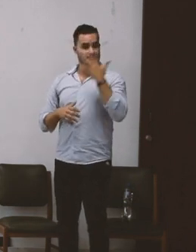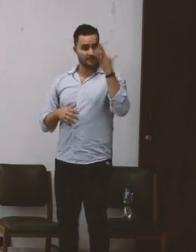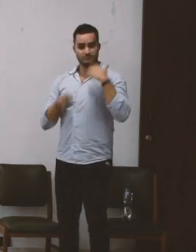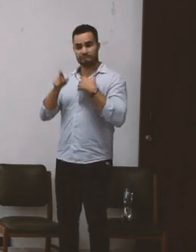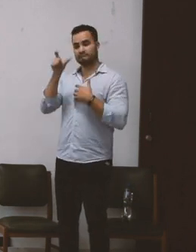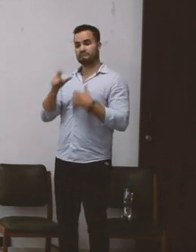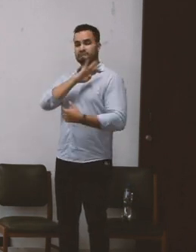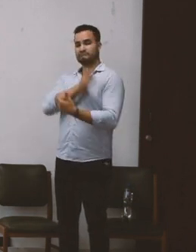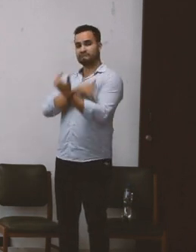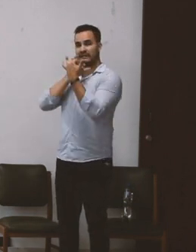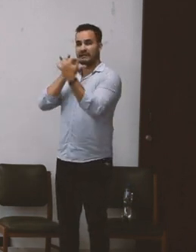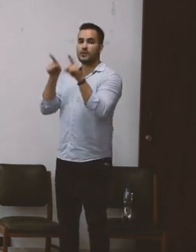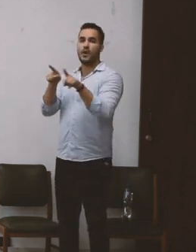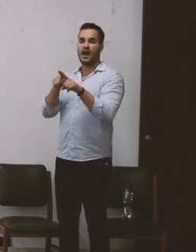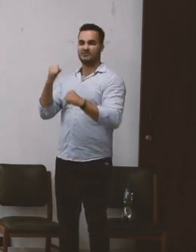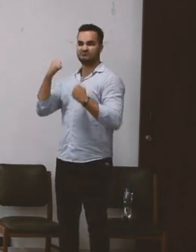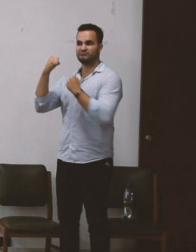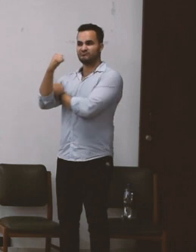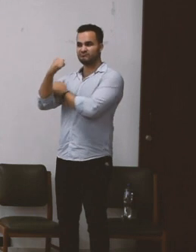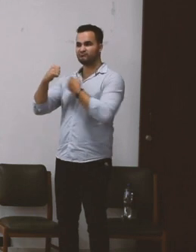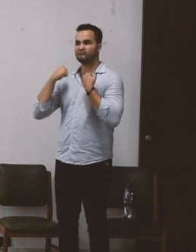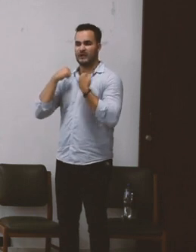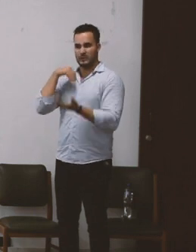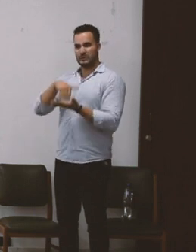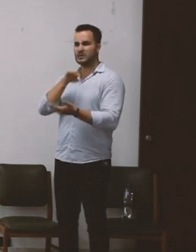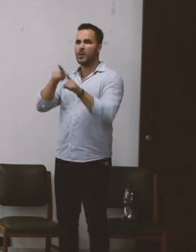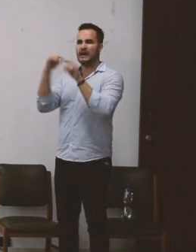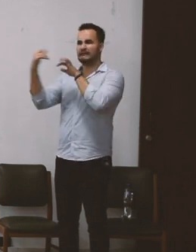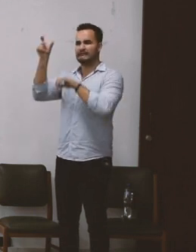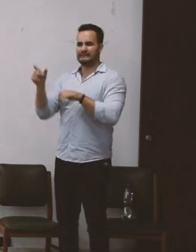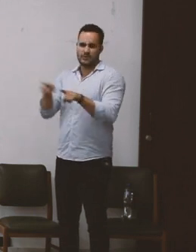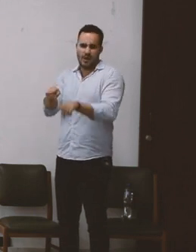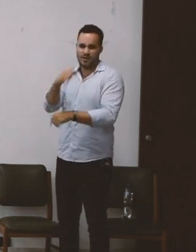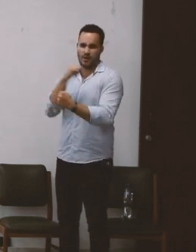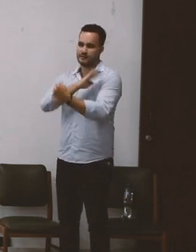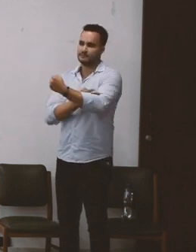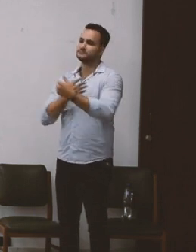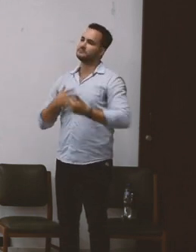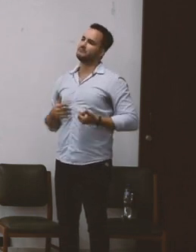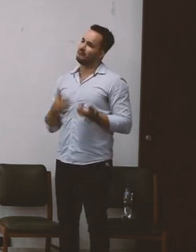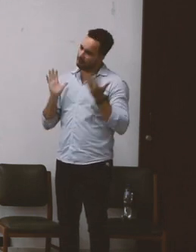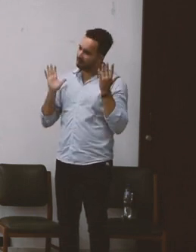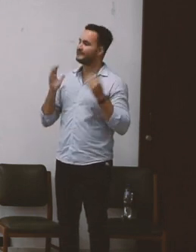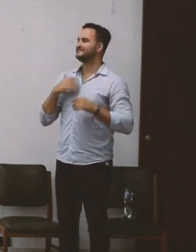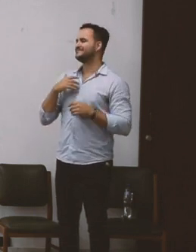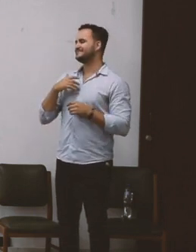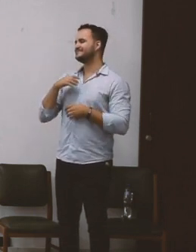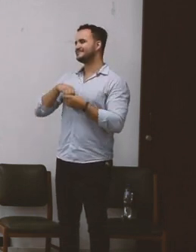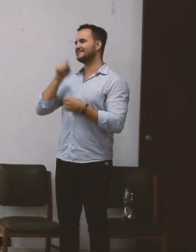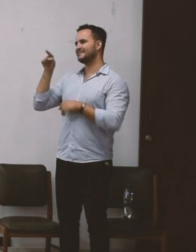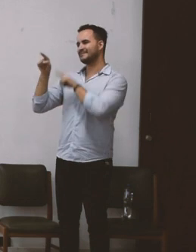guerrera". En América Latina, los grupos conservadores y las empresas socialmente responsables